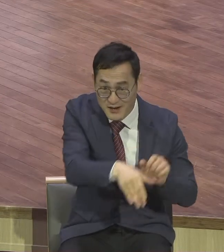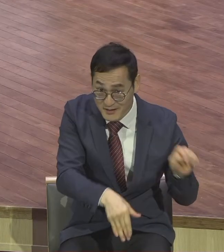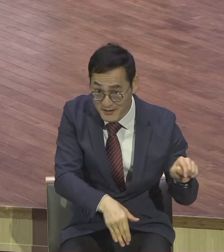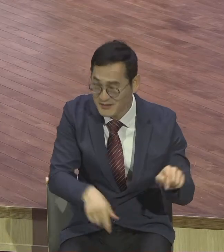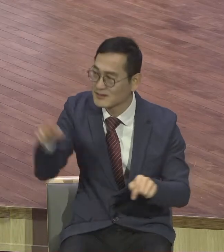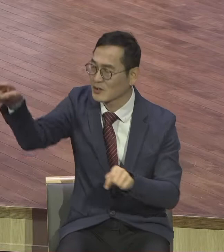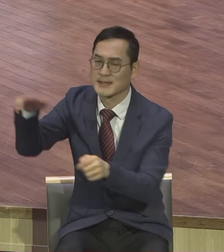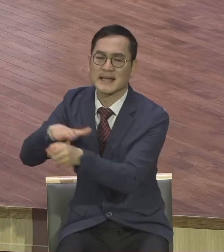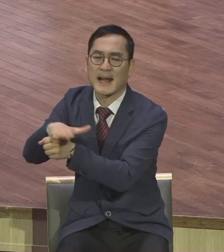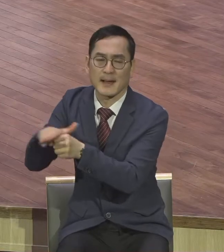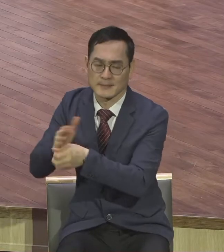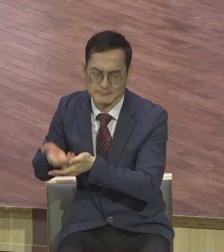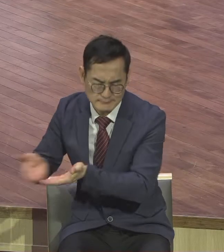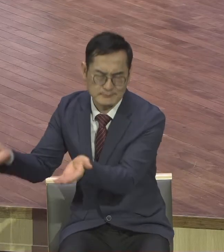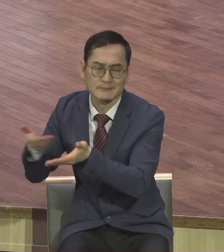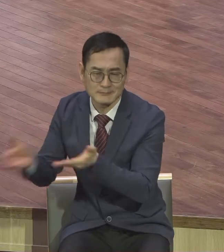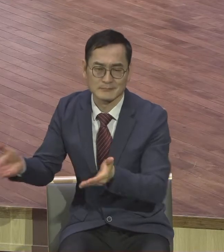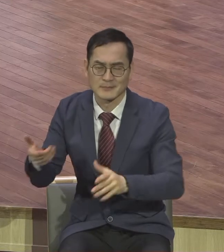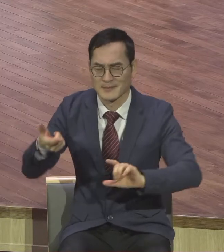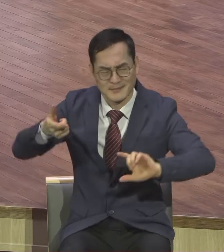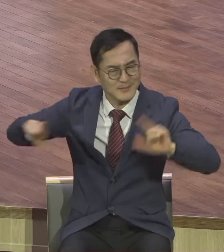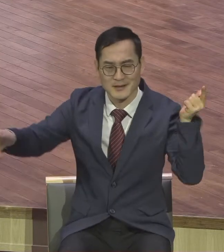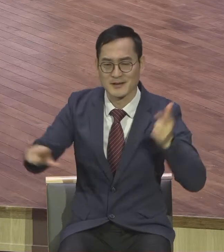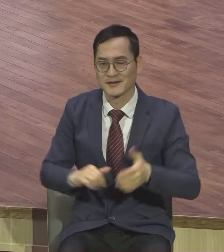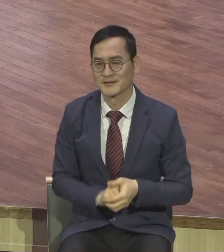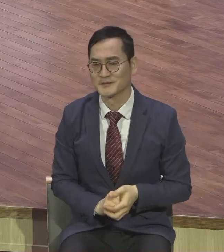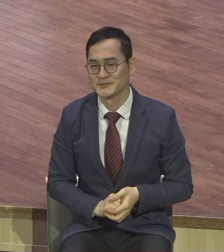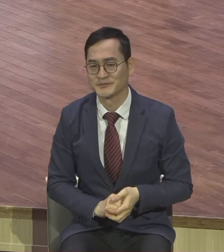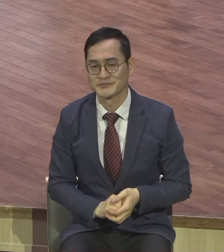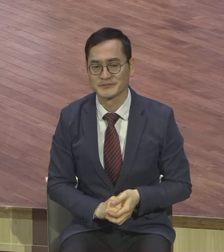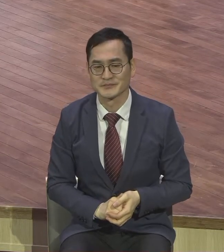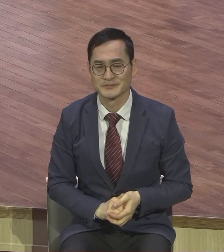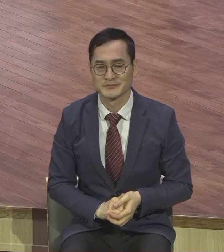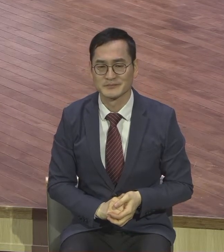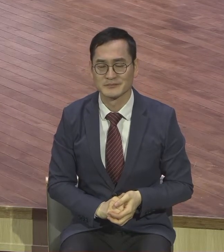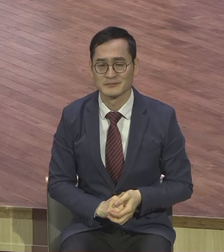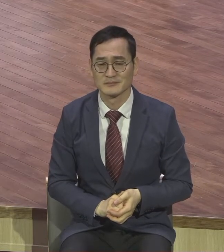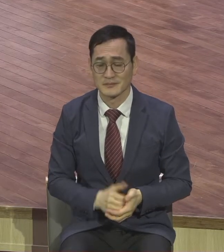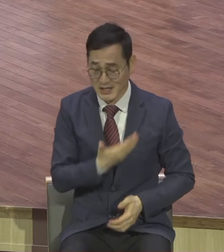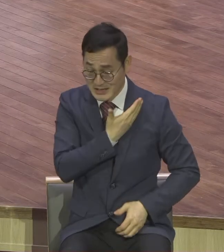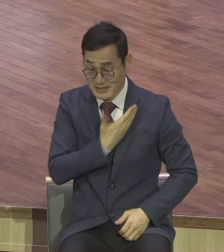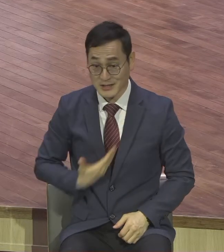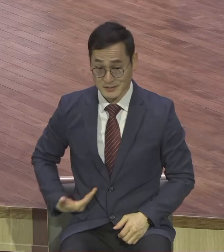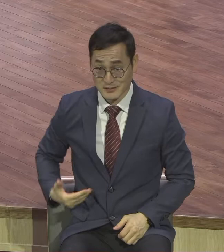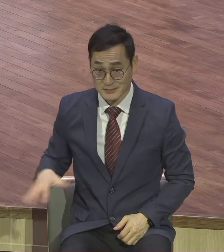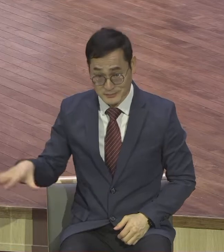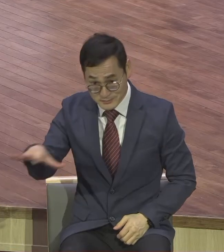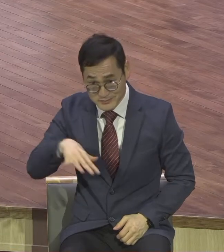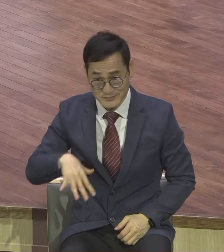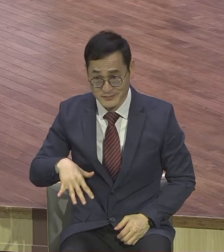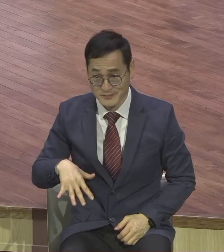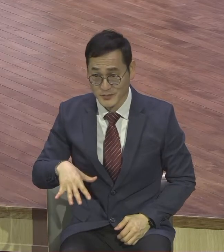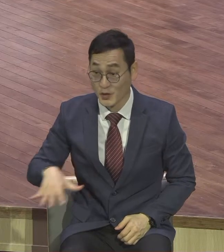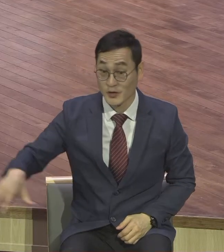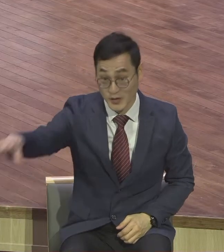이걸 지금 혼돈하는 제자들 혼돈하는 기독교인들이 너무 많아요